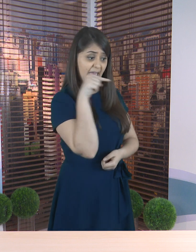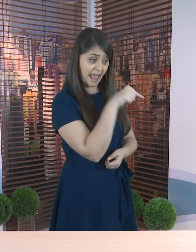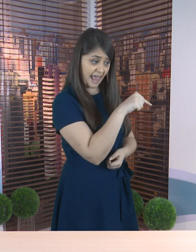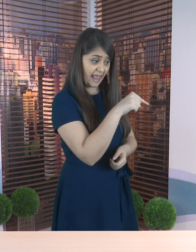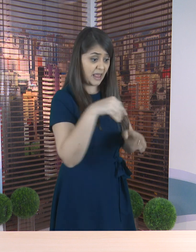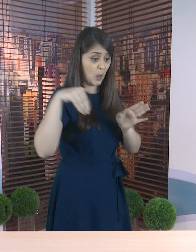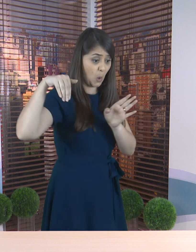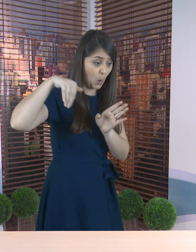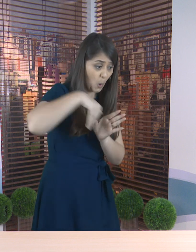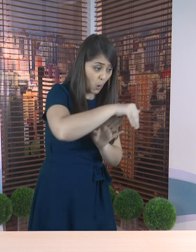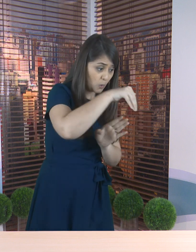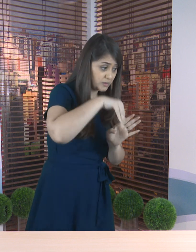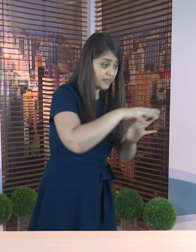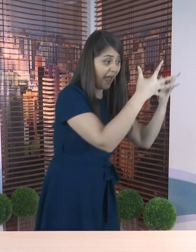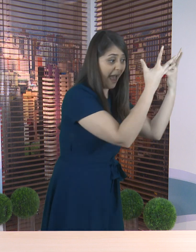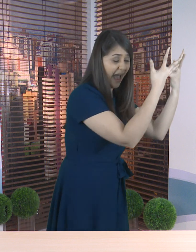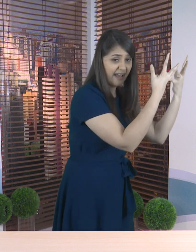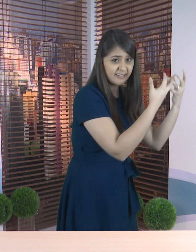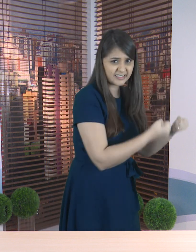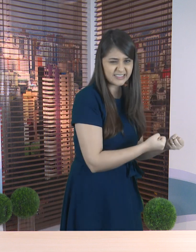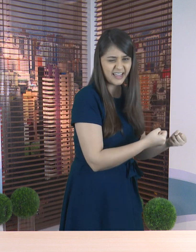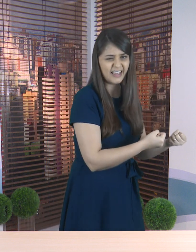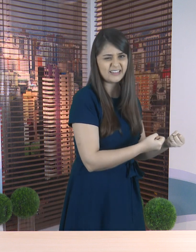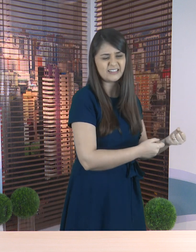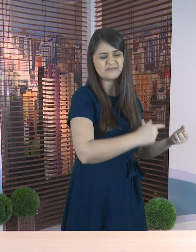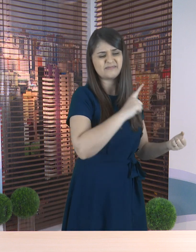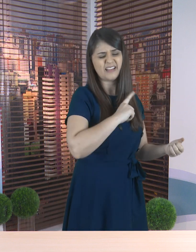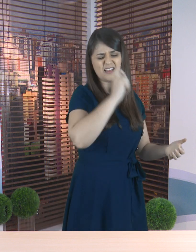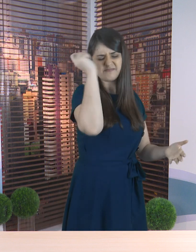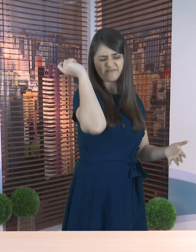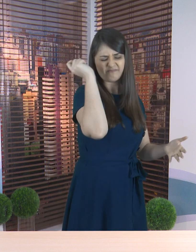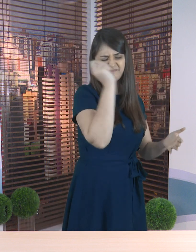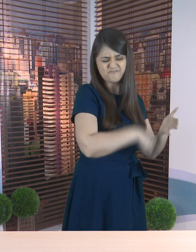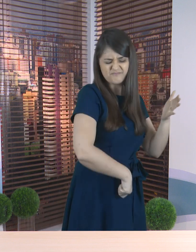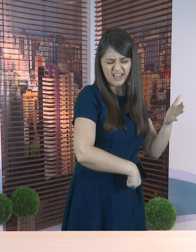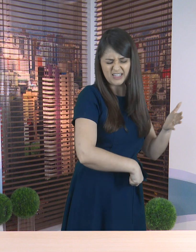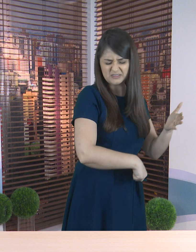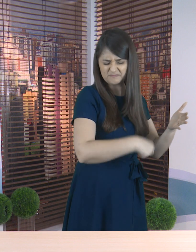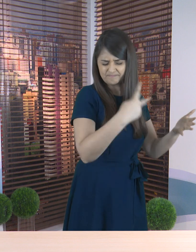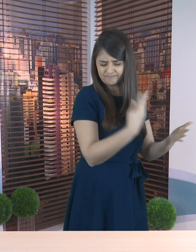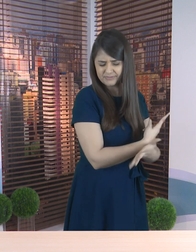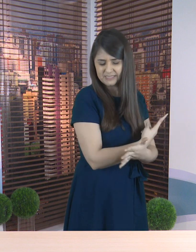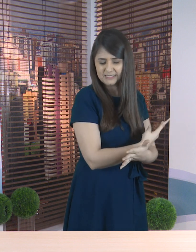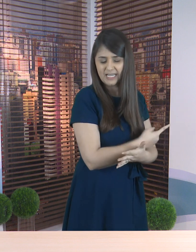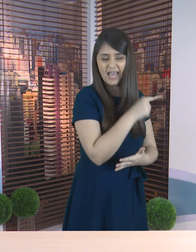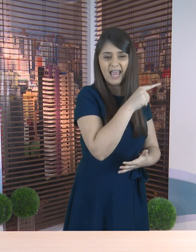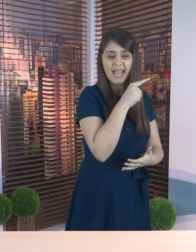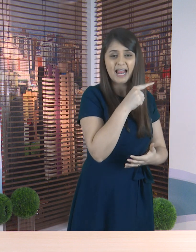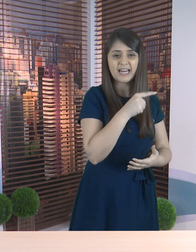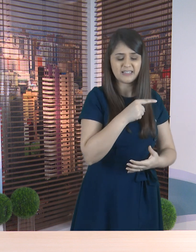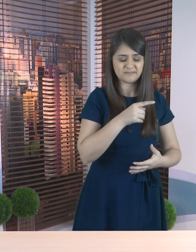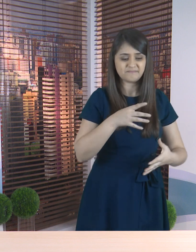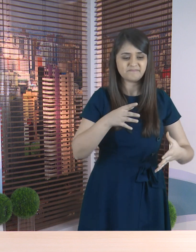feito. Ele sabia de sua integridade e, por isso, não se sujeita a esse capricho do